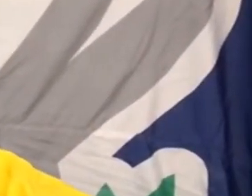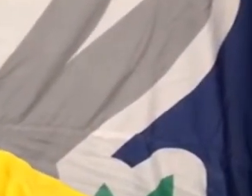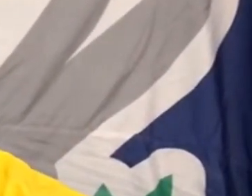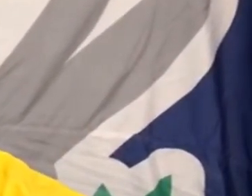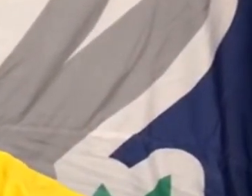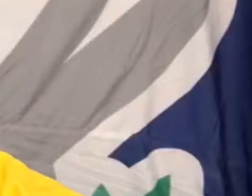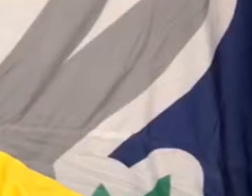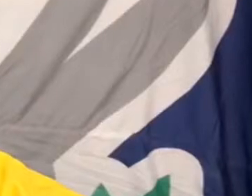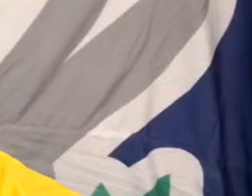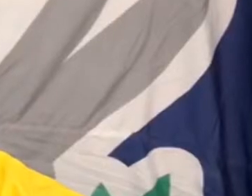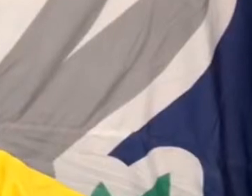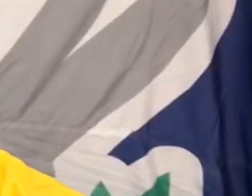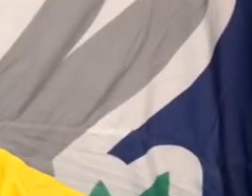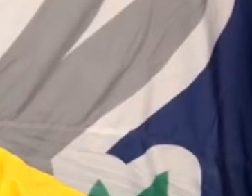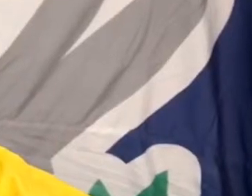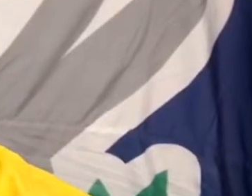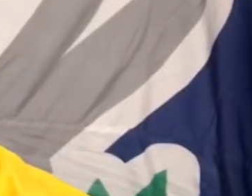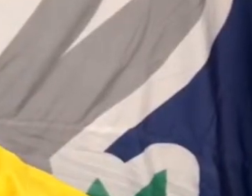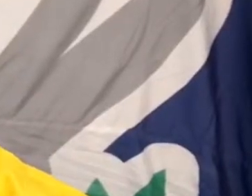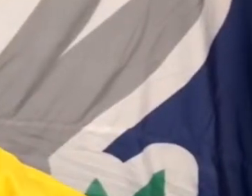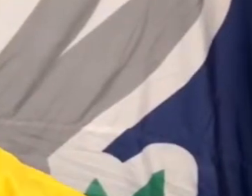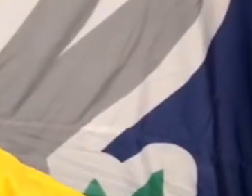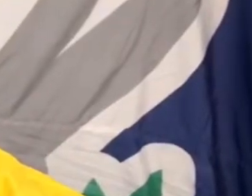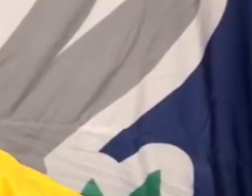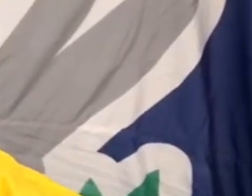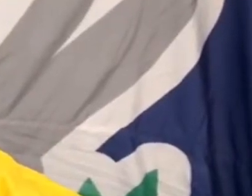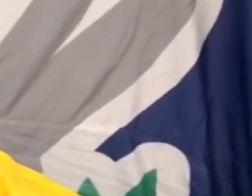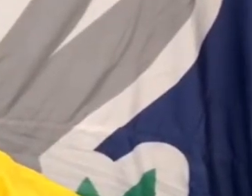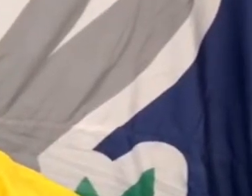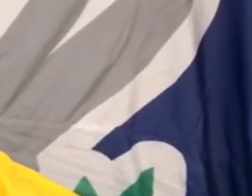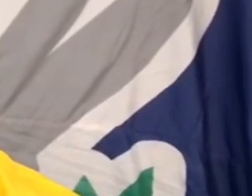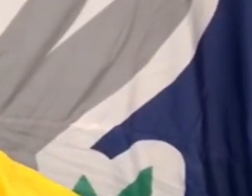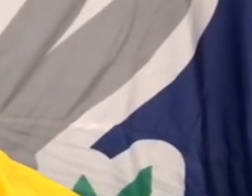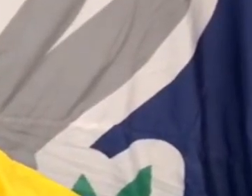isso em namoro. O namoro é